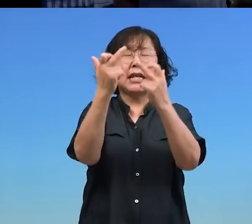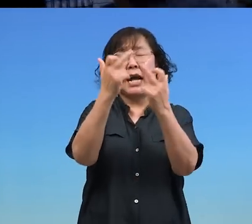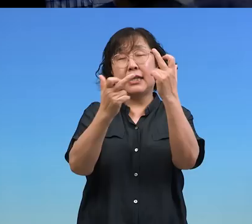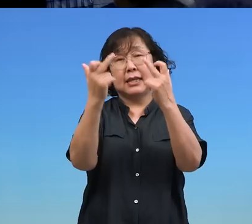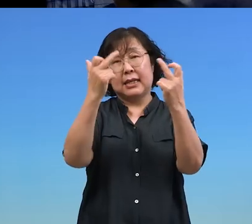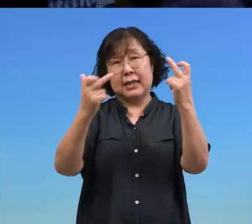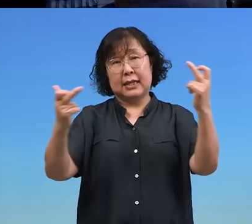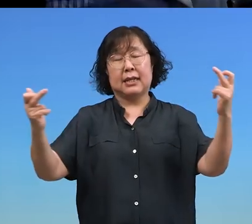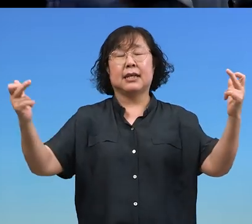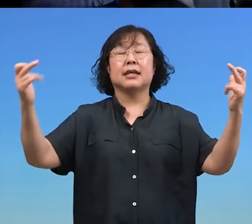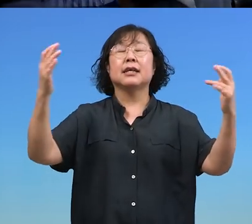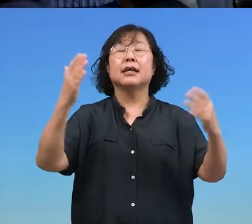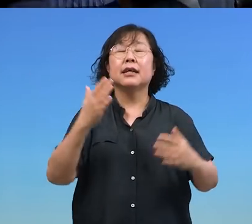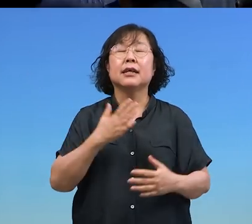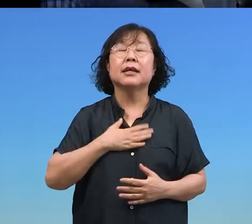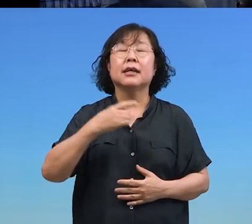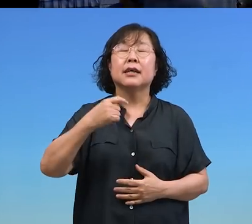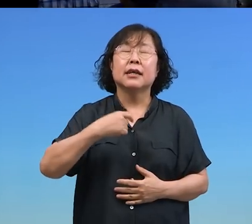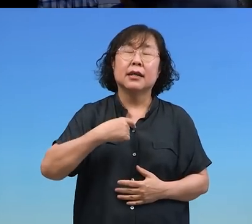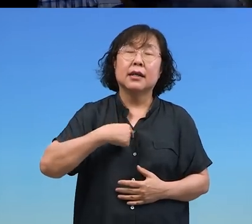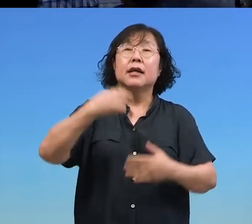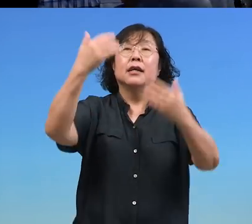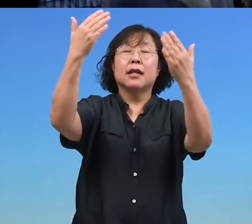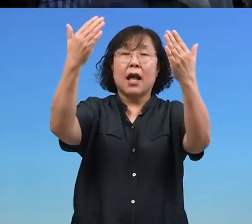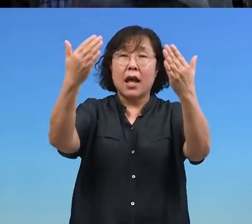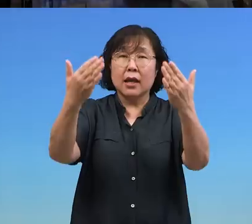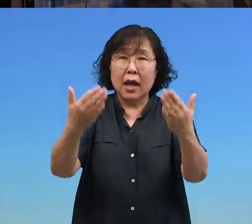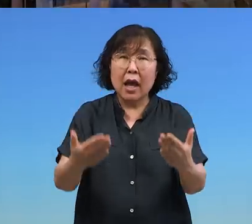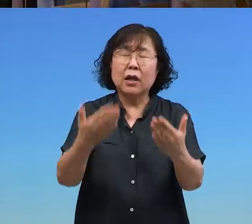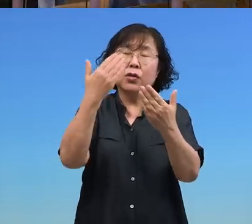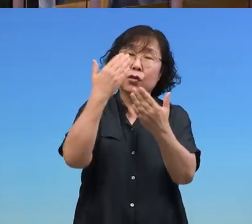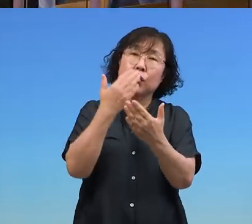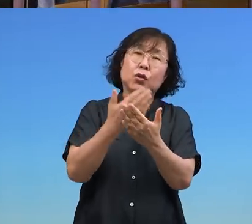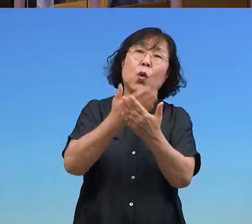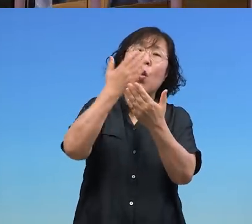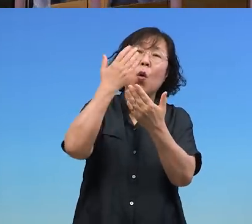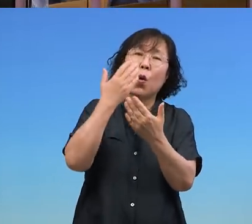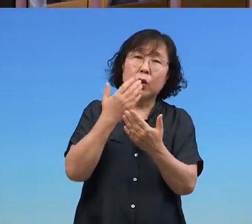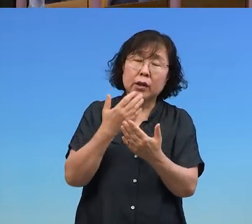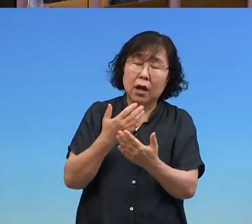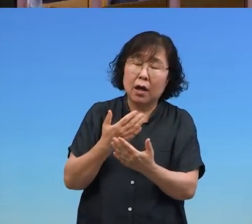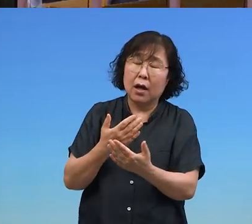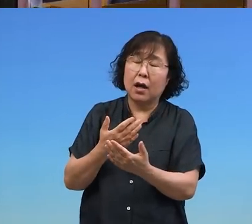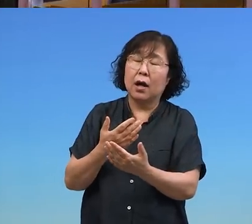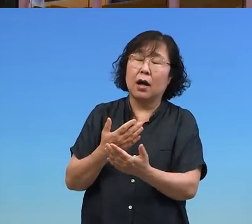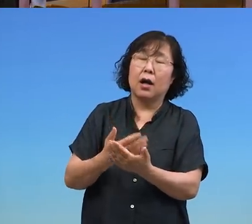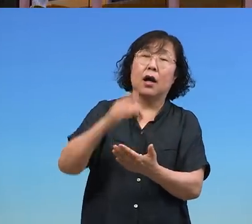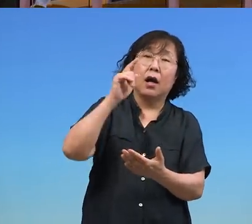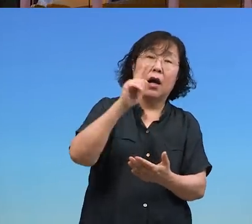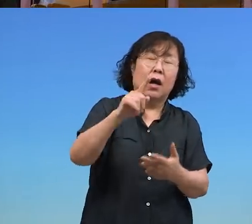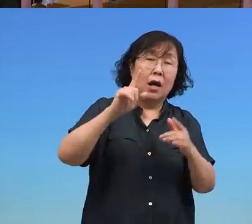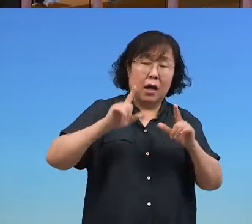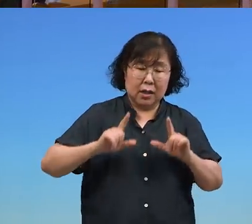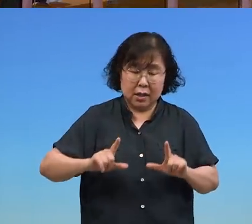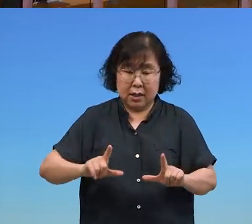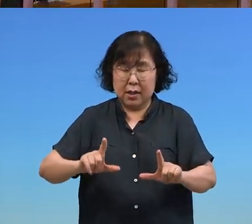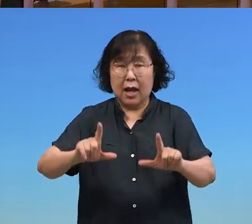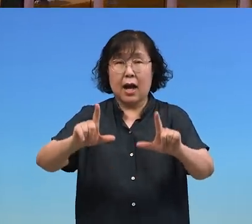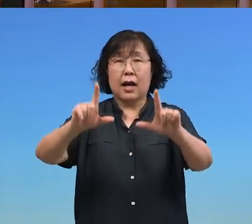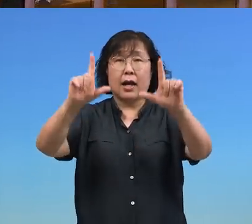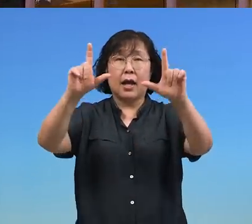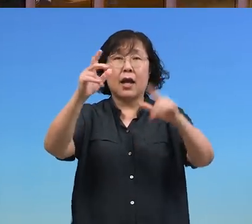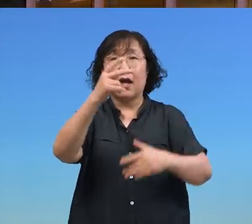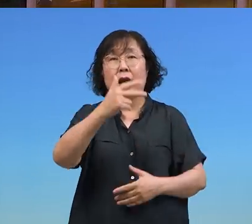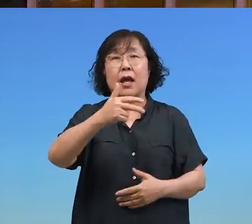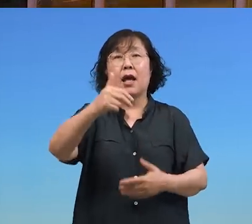산지를 내게 주소서 그날에